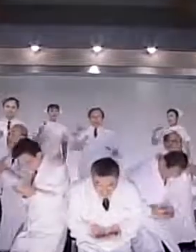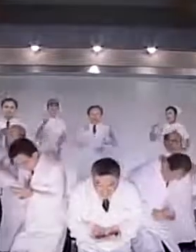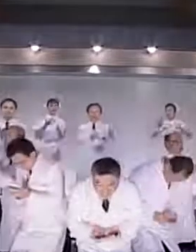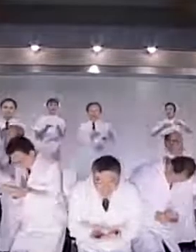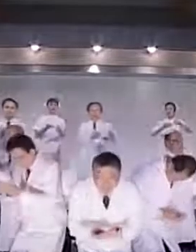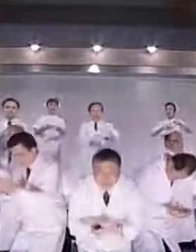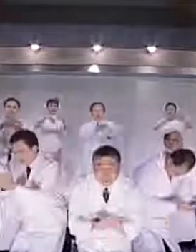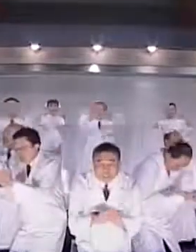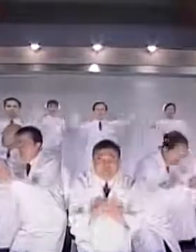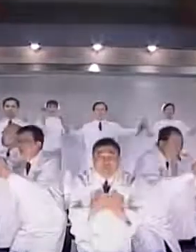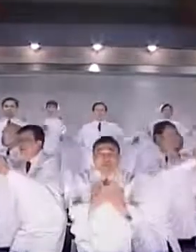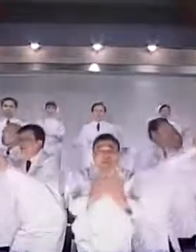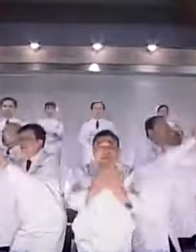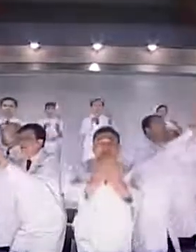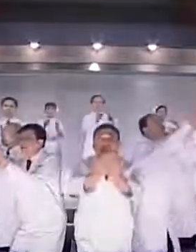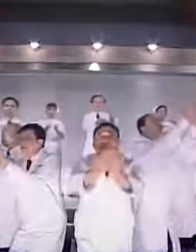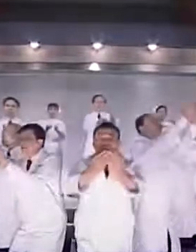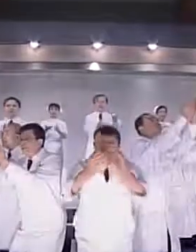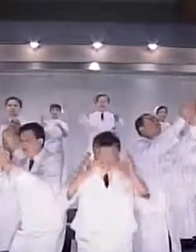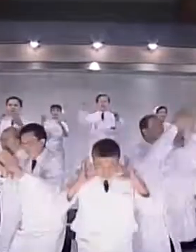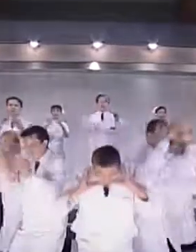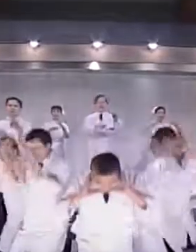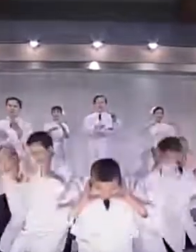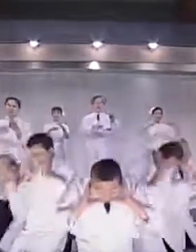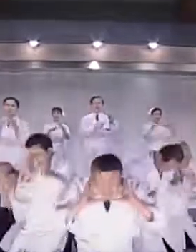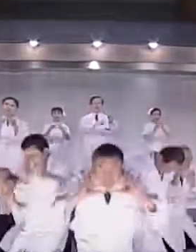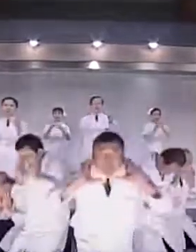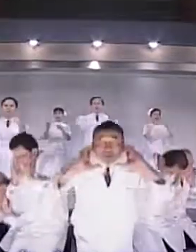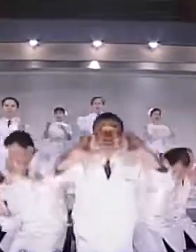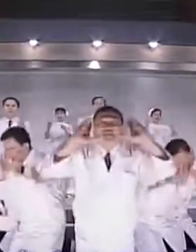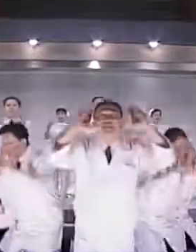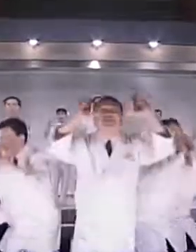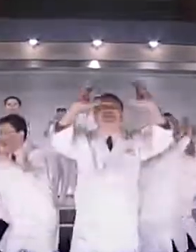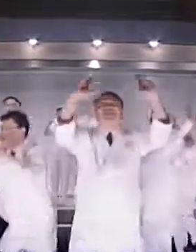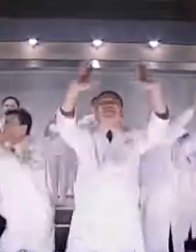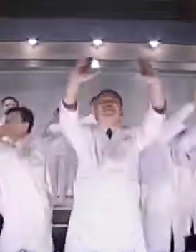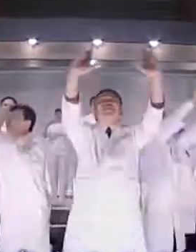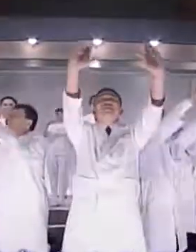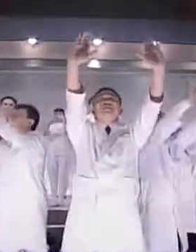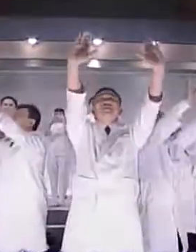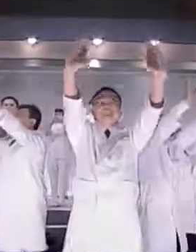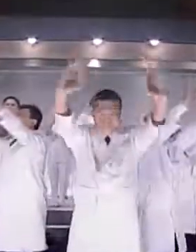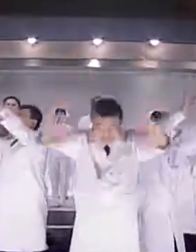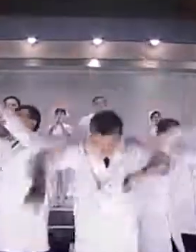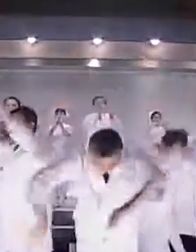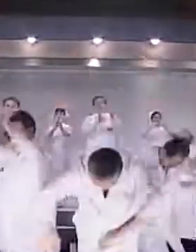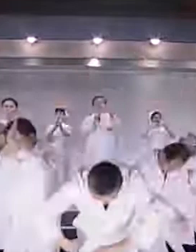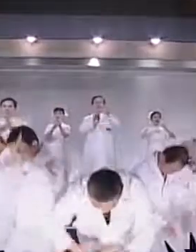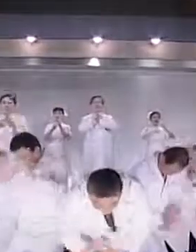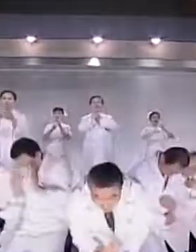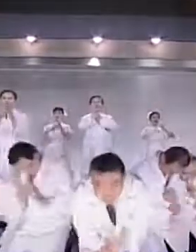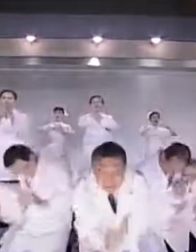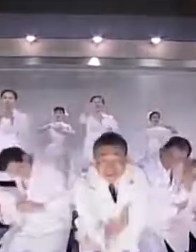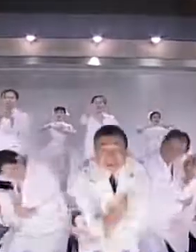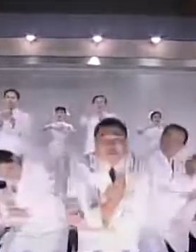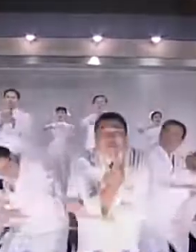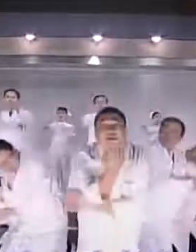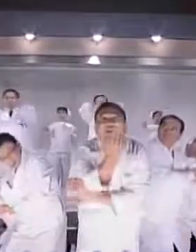舍一切诸难舍，才抱起自己过程，律法内外